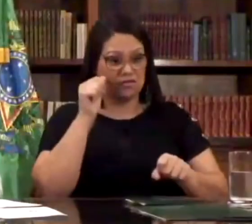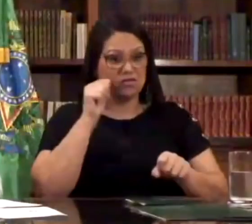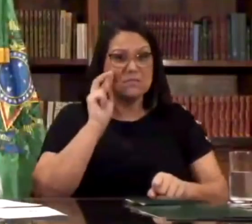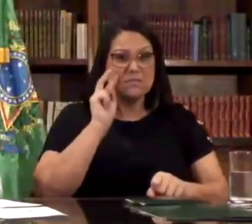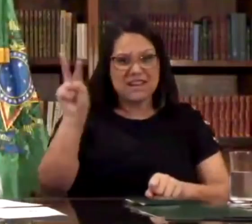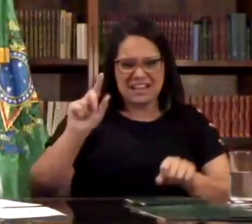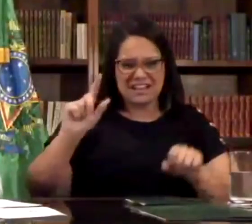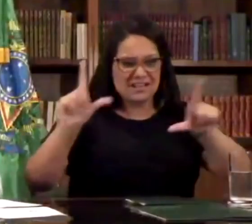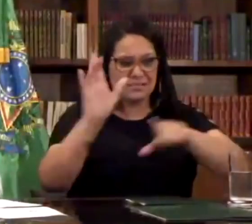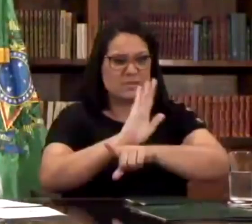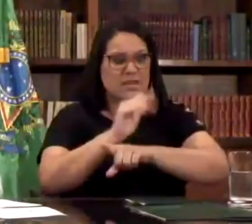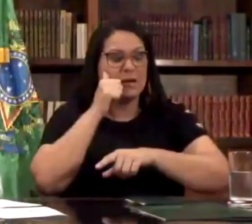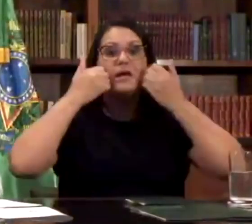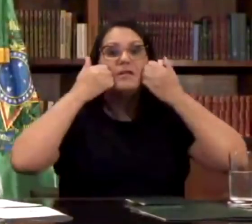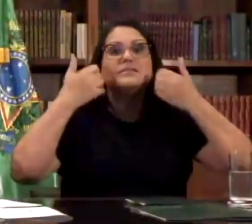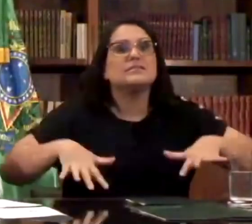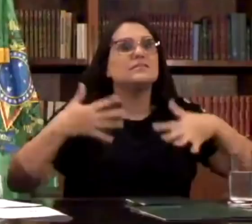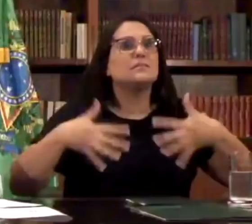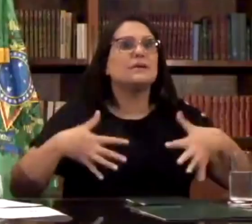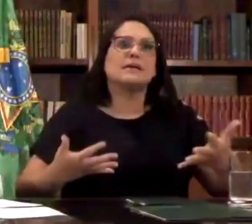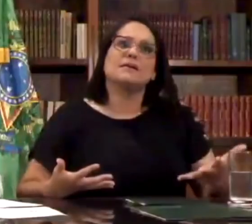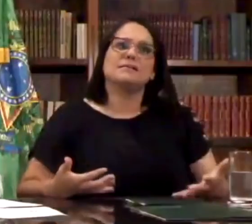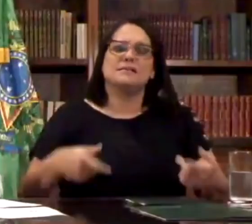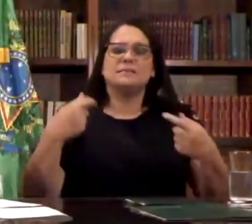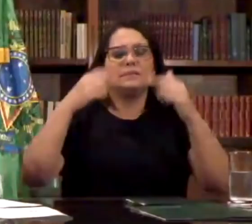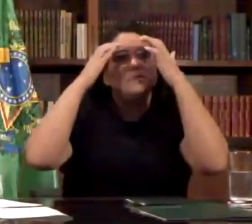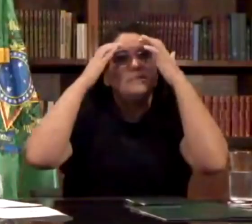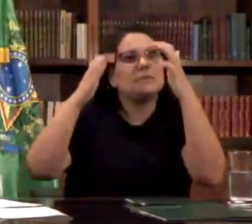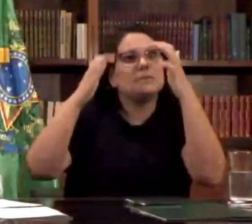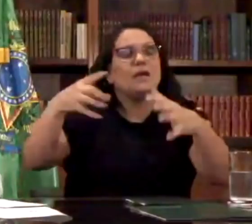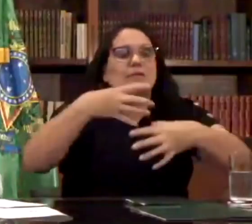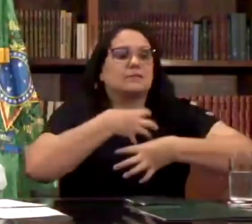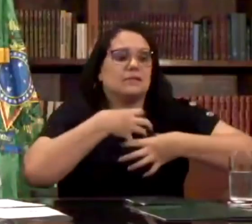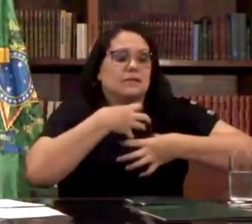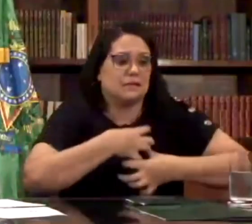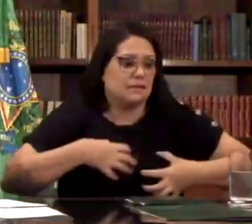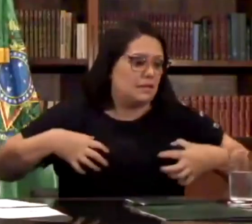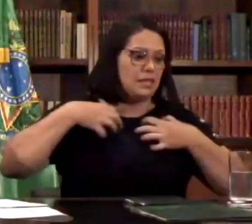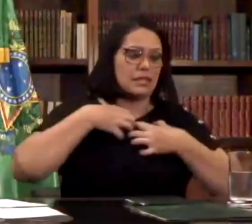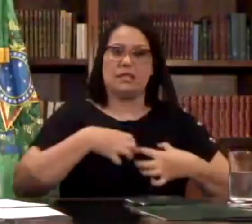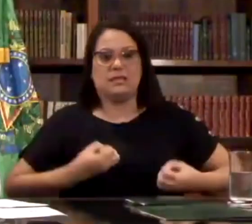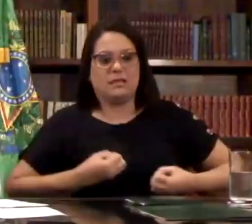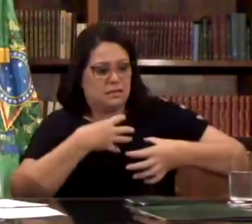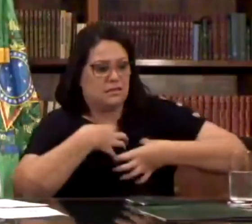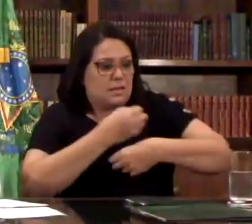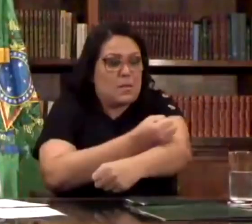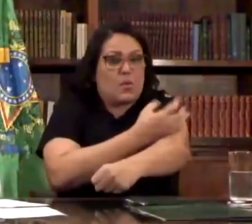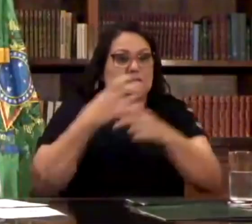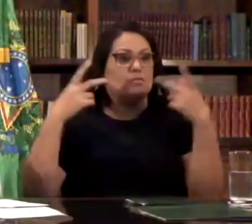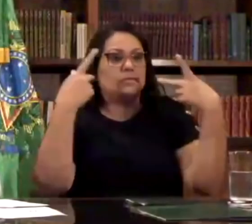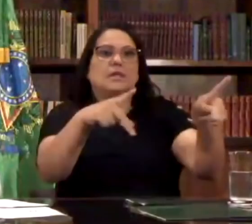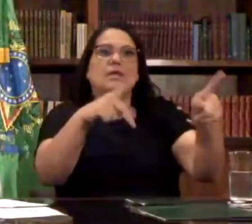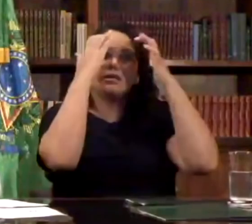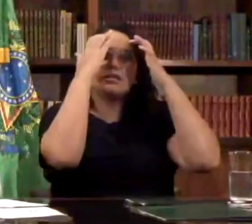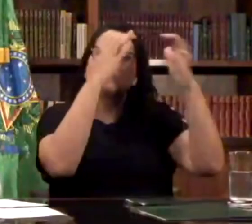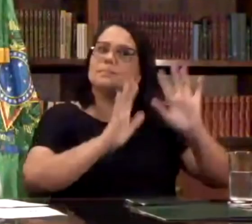militares. Olha, aquela mulher estava desesperada. Nós devemos levar em conta o seu estado emocional que ela vivia naquele momento,